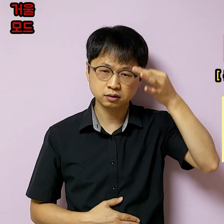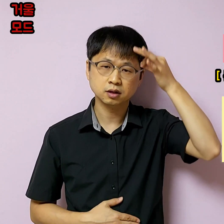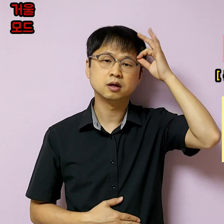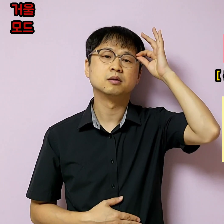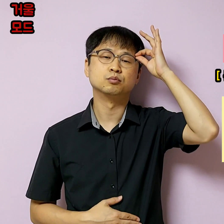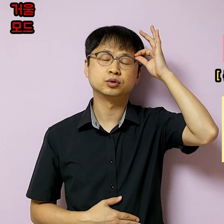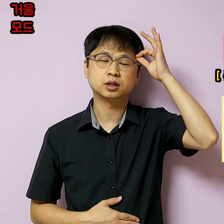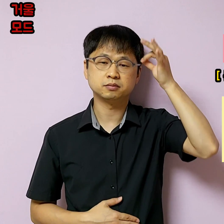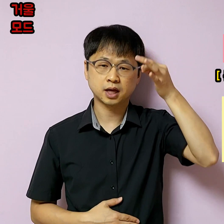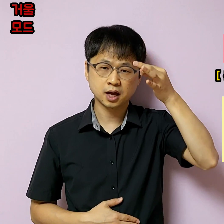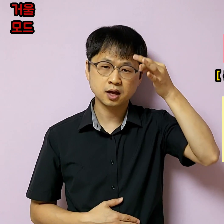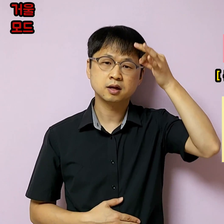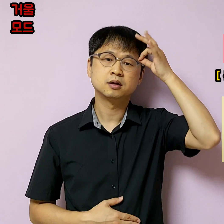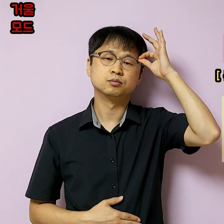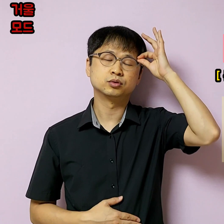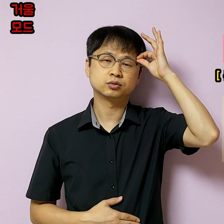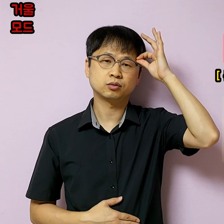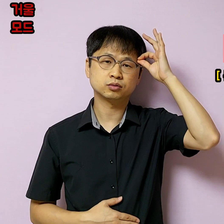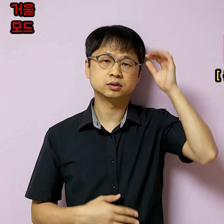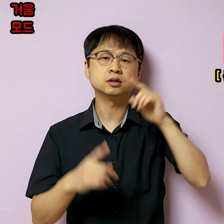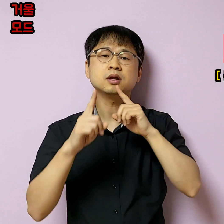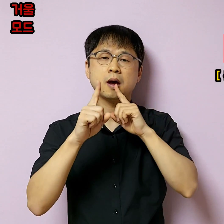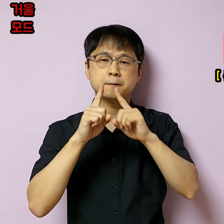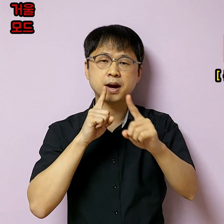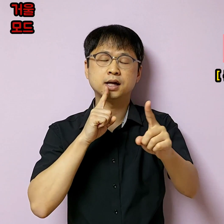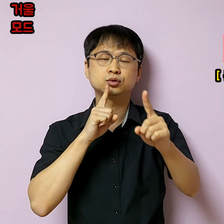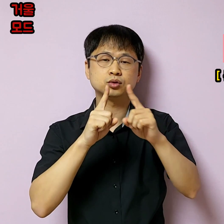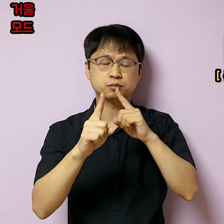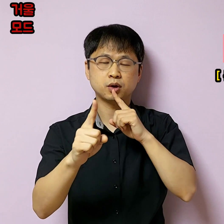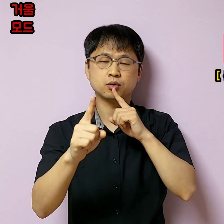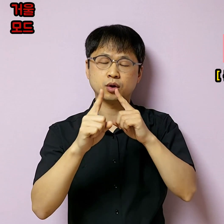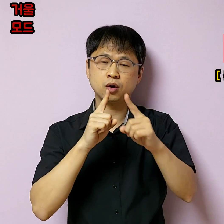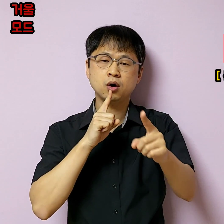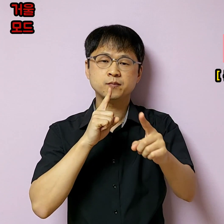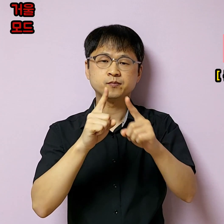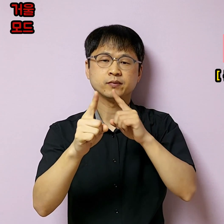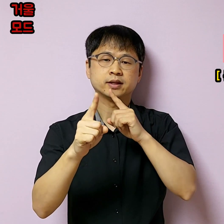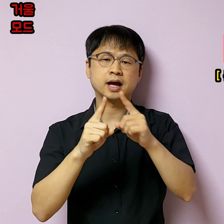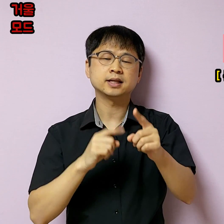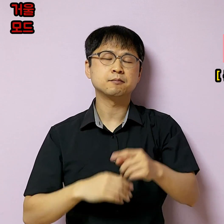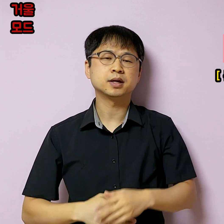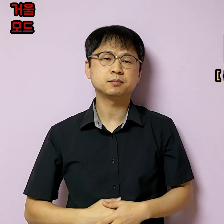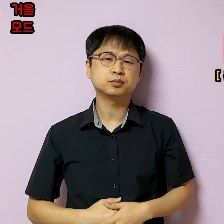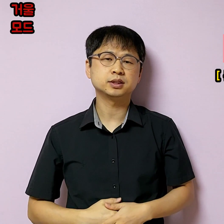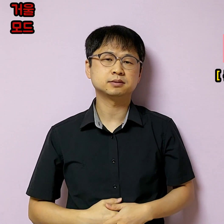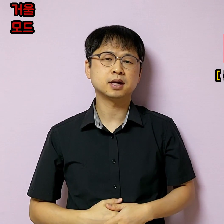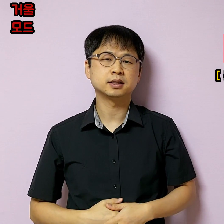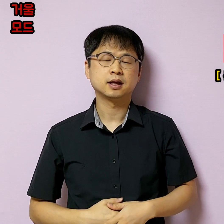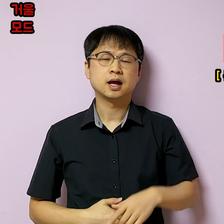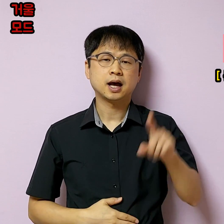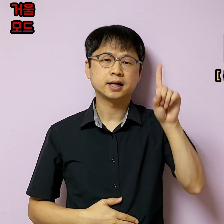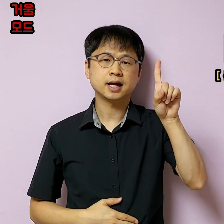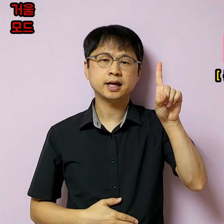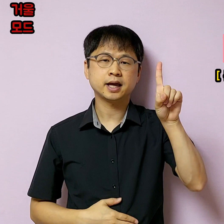표현 문득입니다. 문득 떠오르는 말소는 배웠고요. 단 한마디 뿐이지만